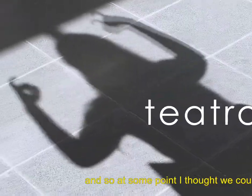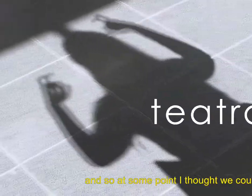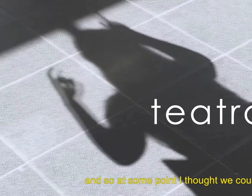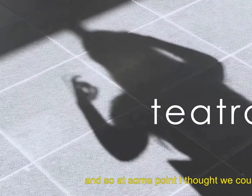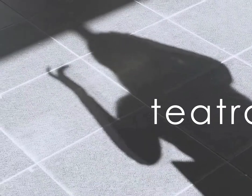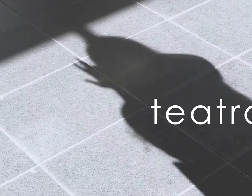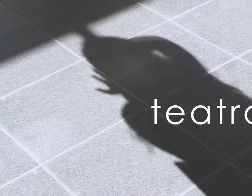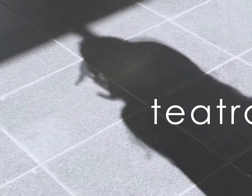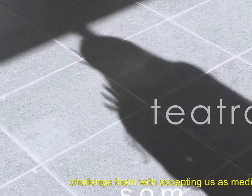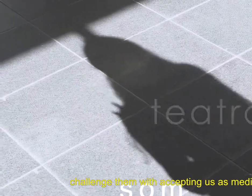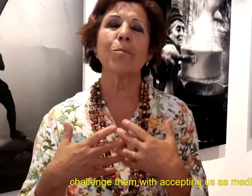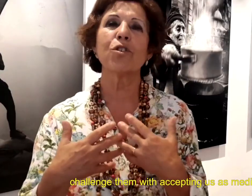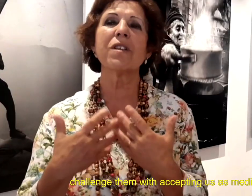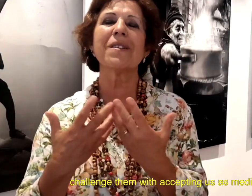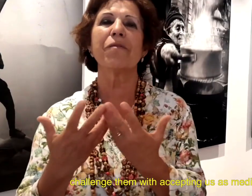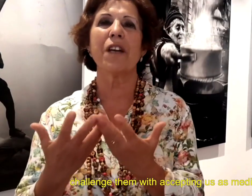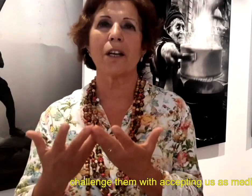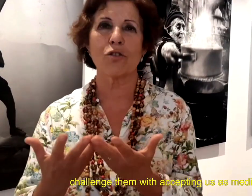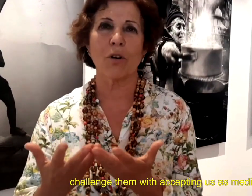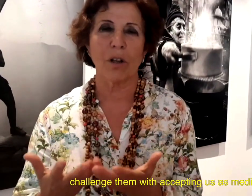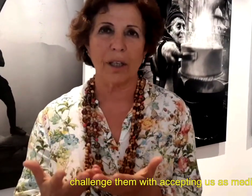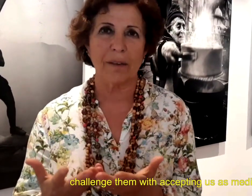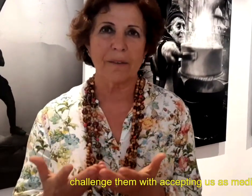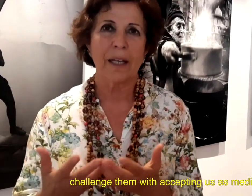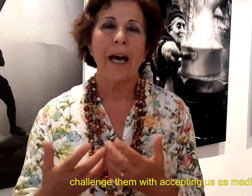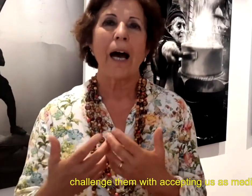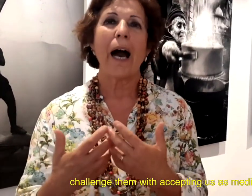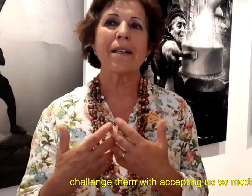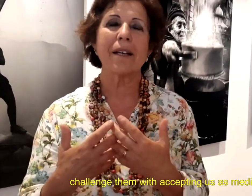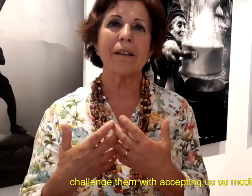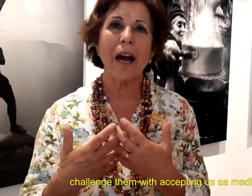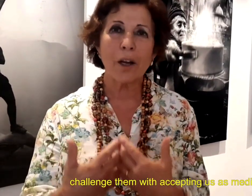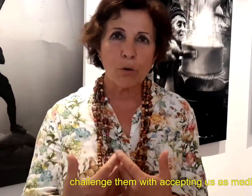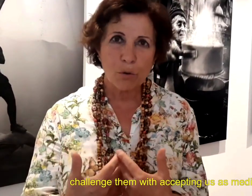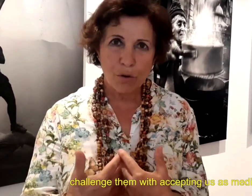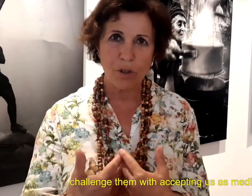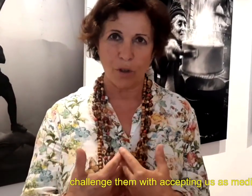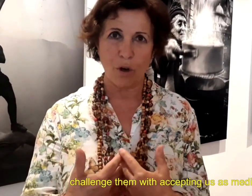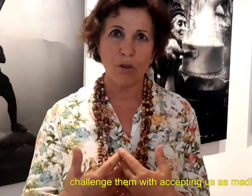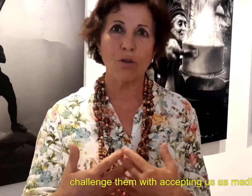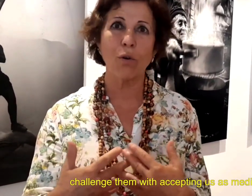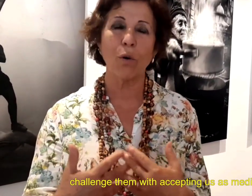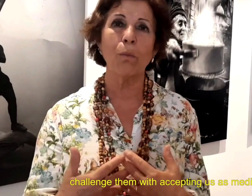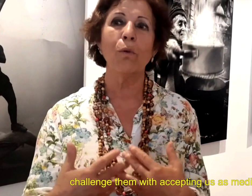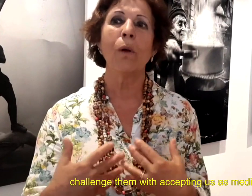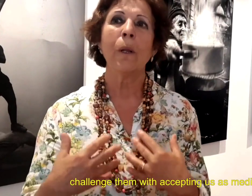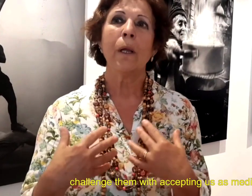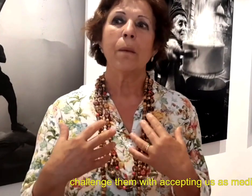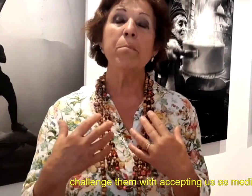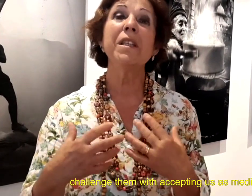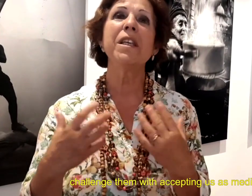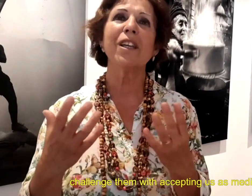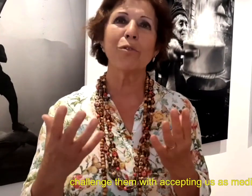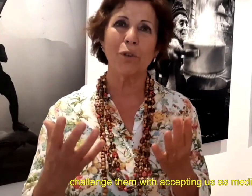achei que poderíamos desafiar a escola a aceitar-nos a nós como